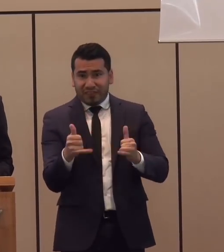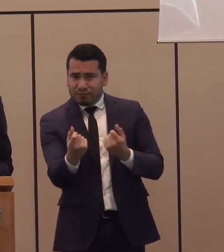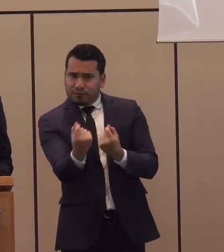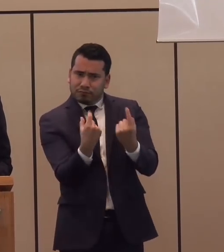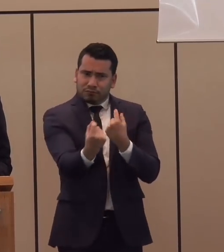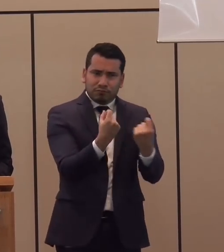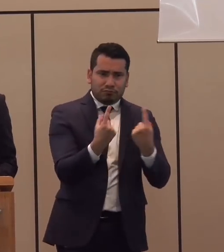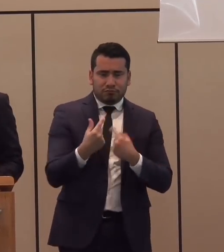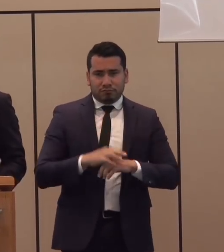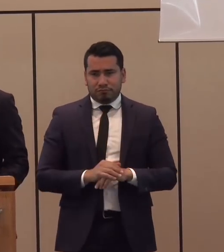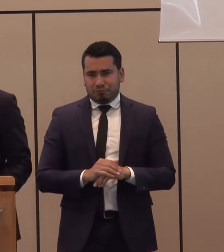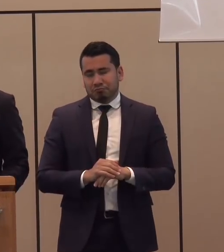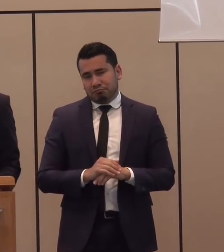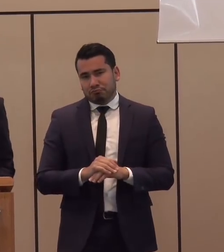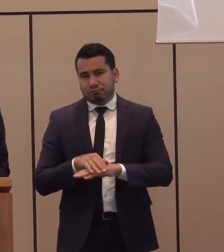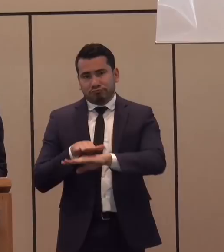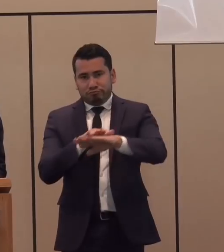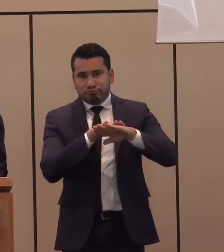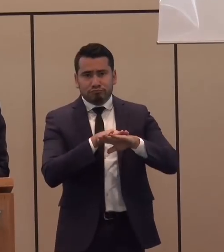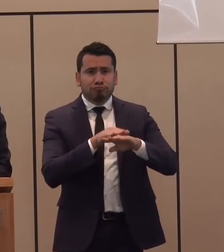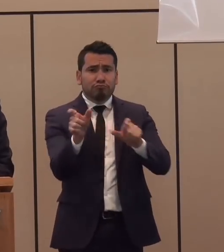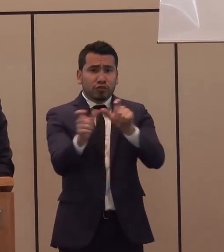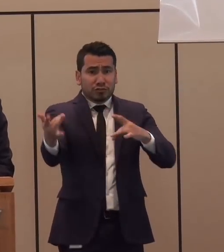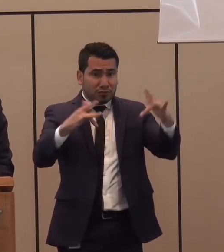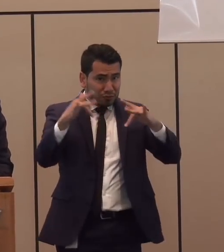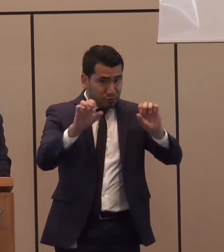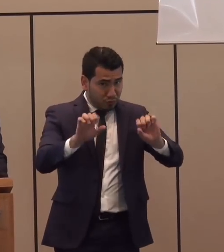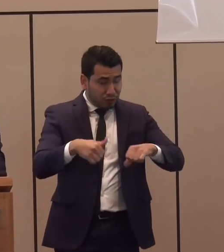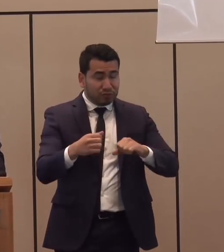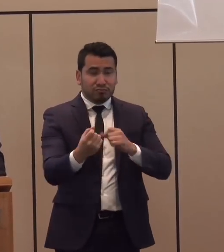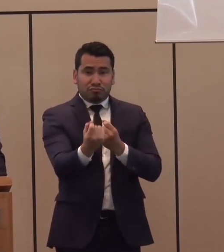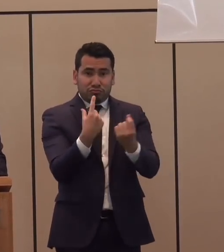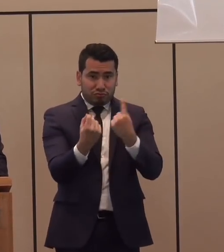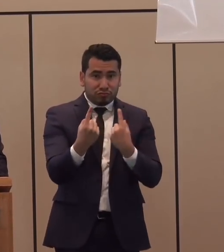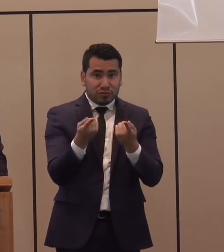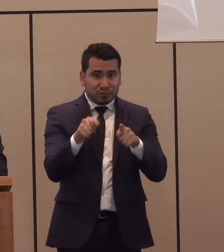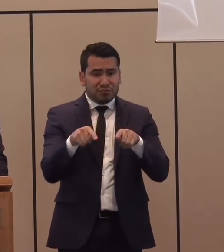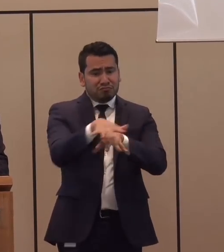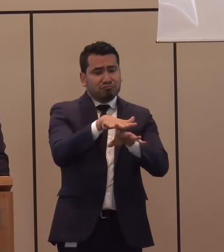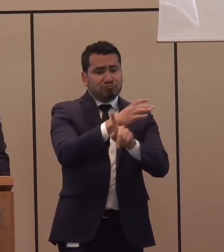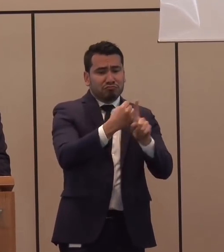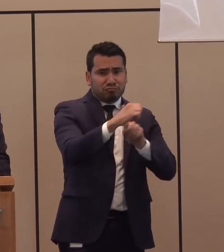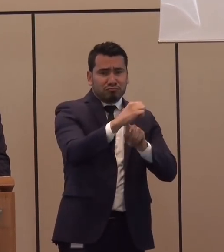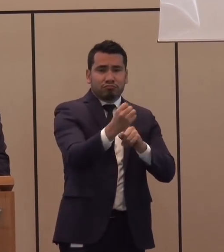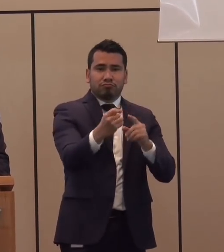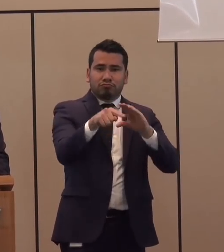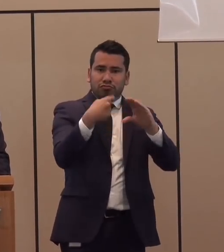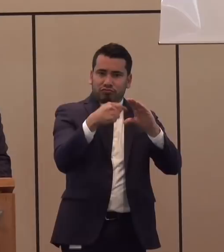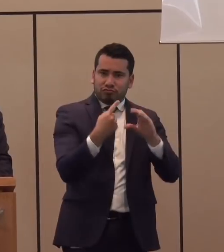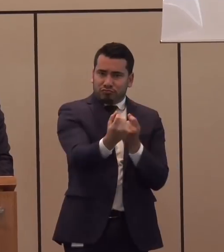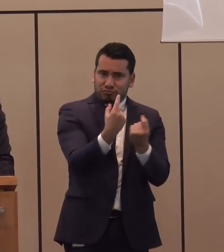para que los participantes además pues puedan participar y enviarlas por medio de las diferentes redes sociales del ministerio